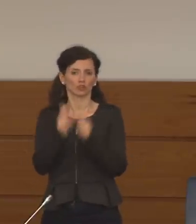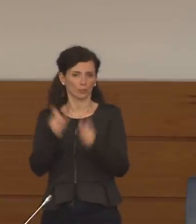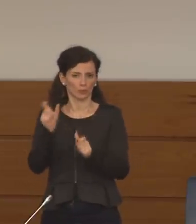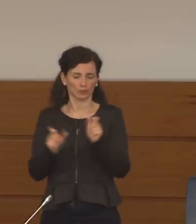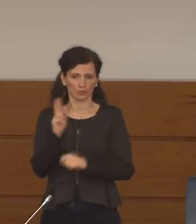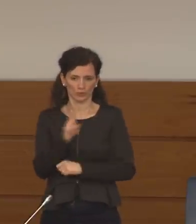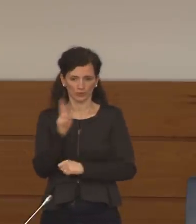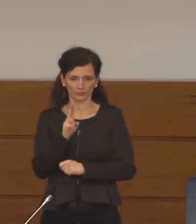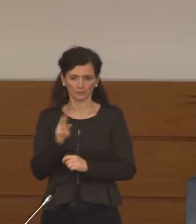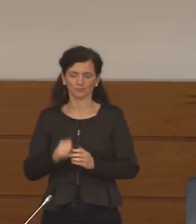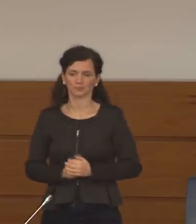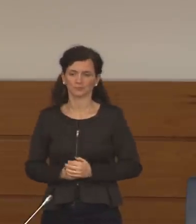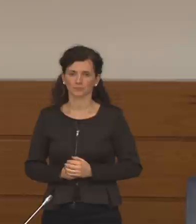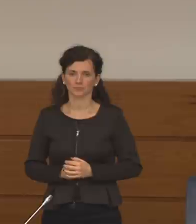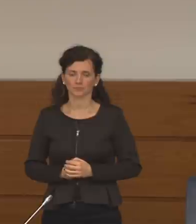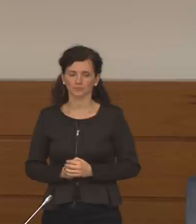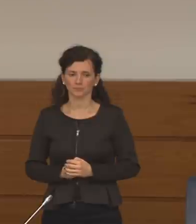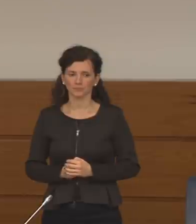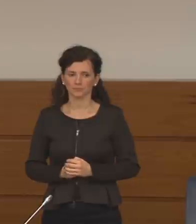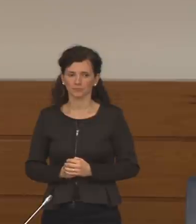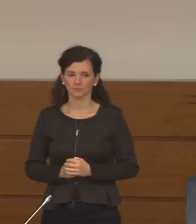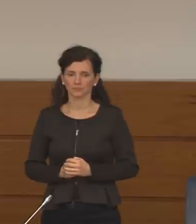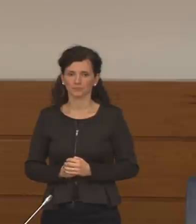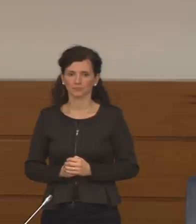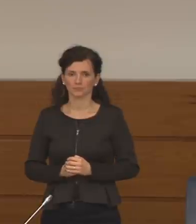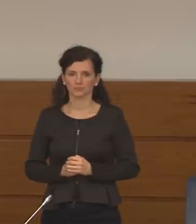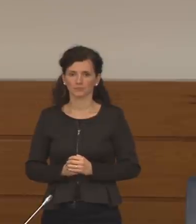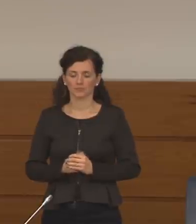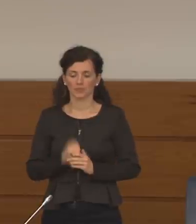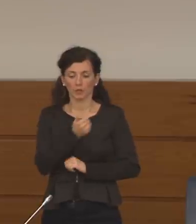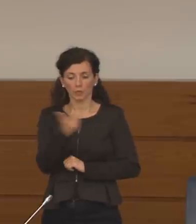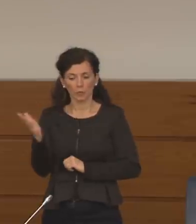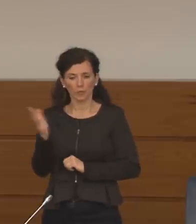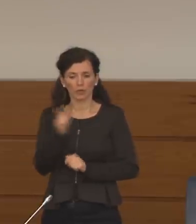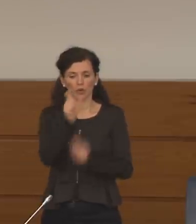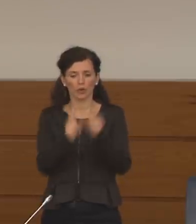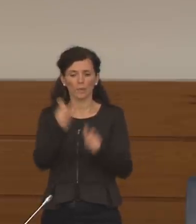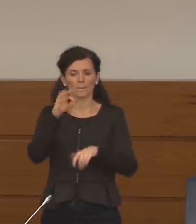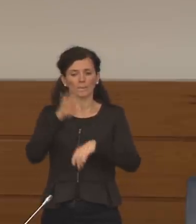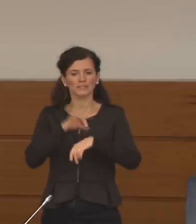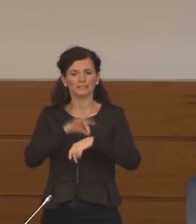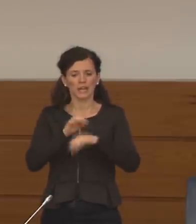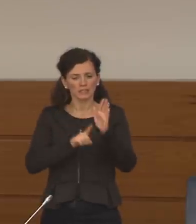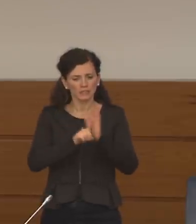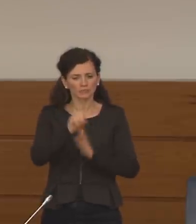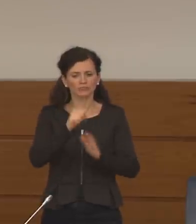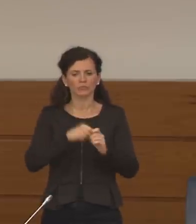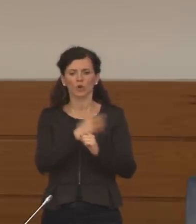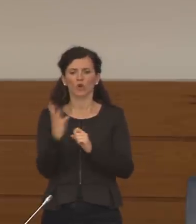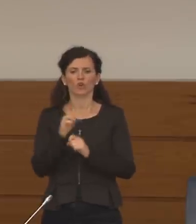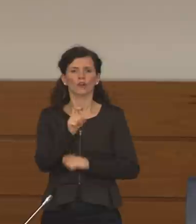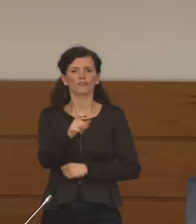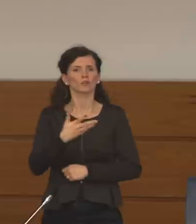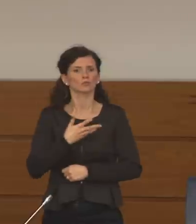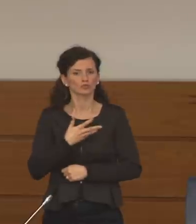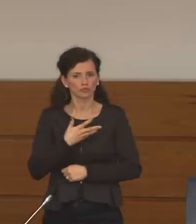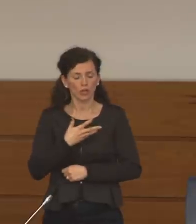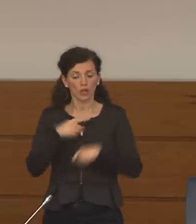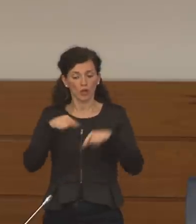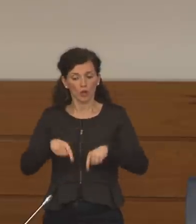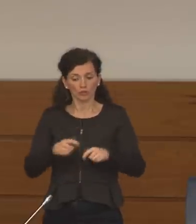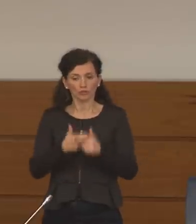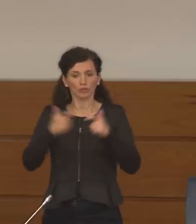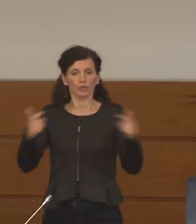il numero complessivo dei pazienti positivi oggi incrementa